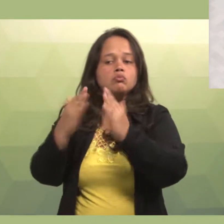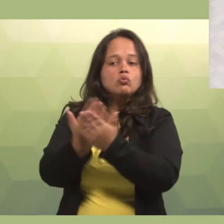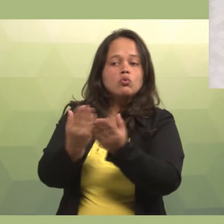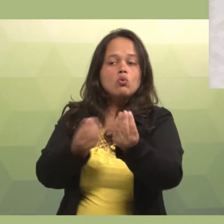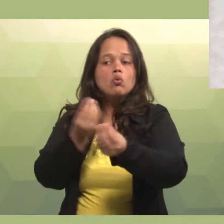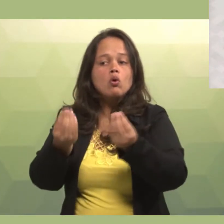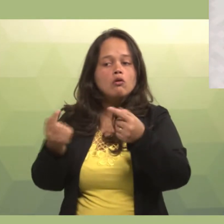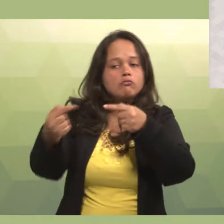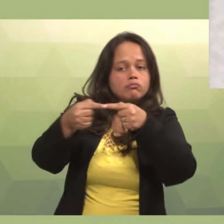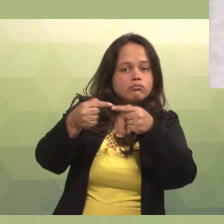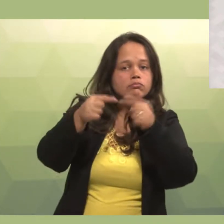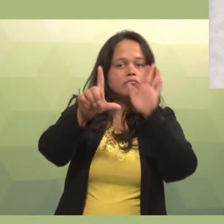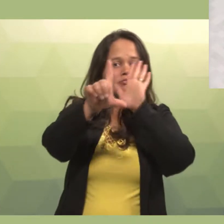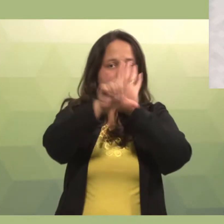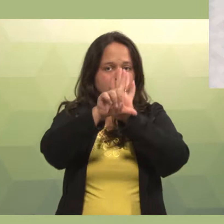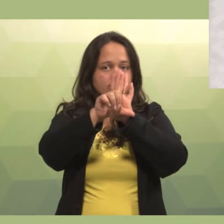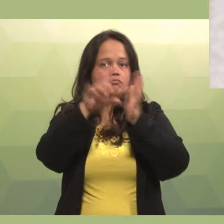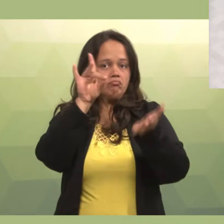legislação vigente.